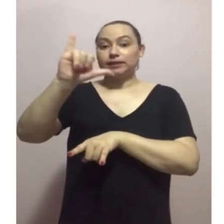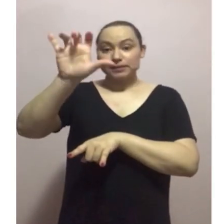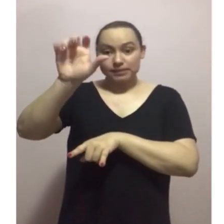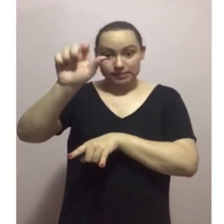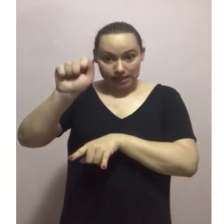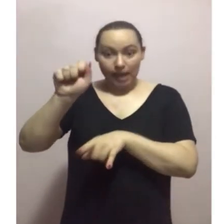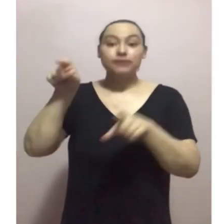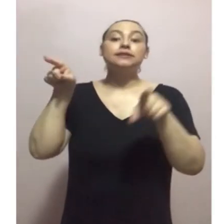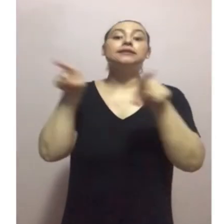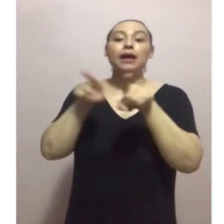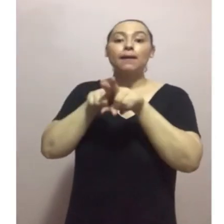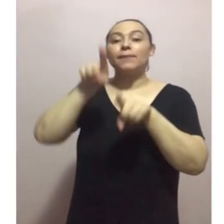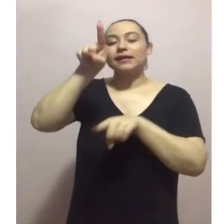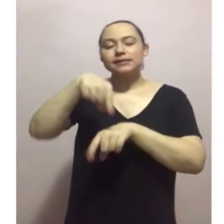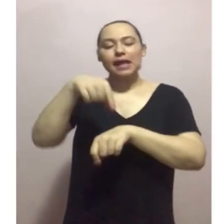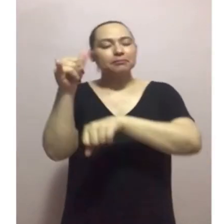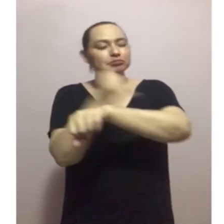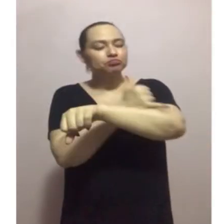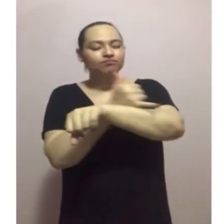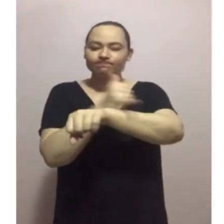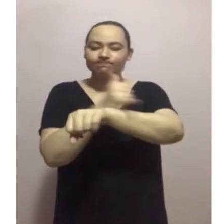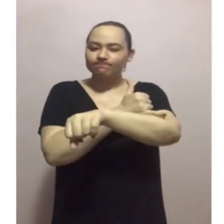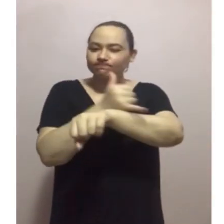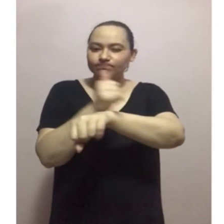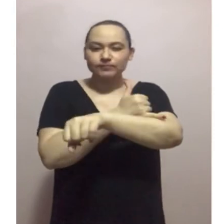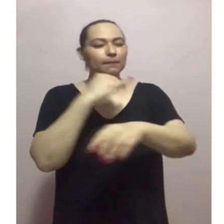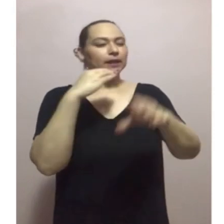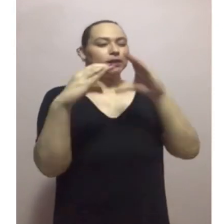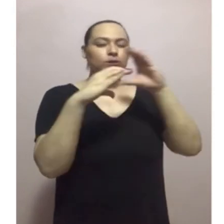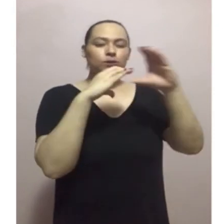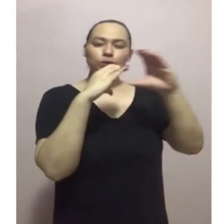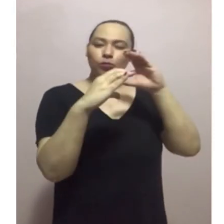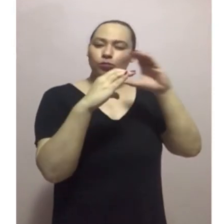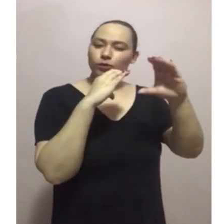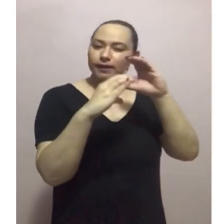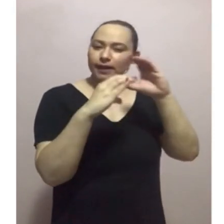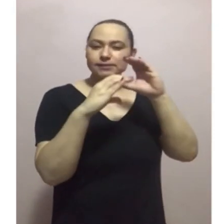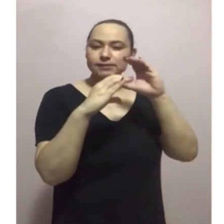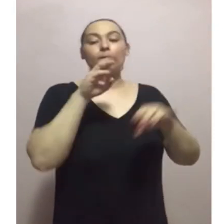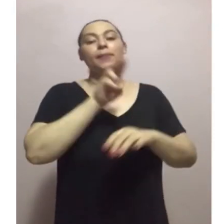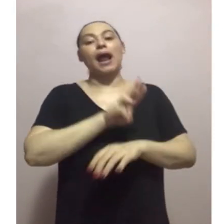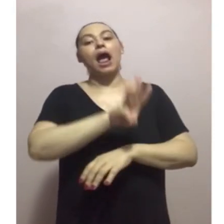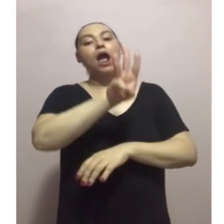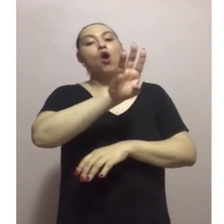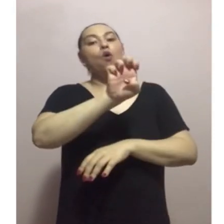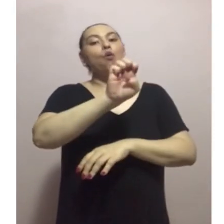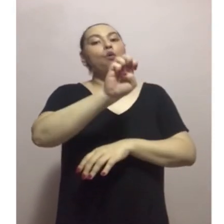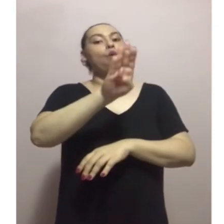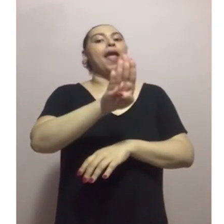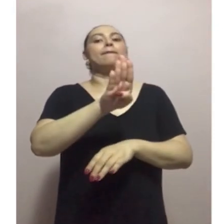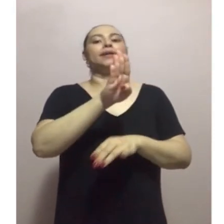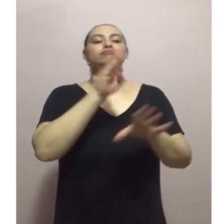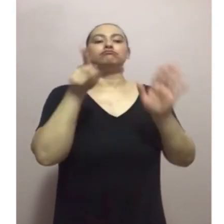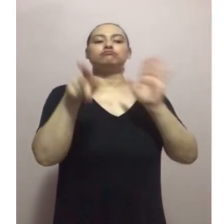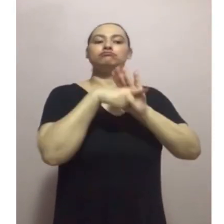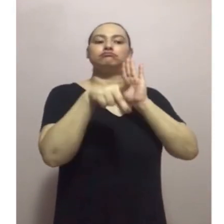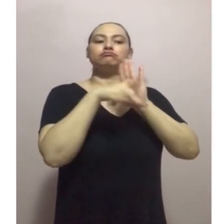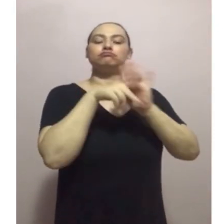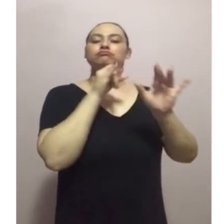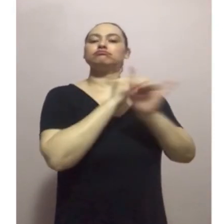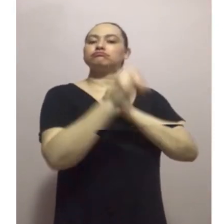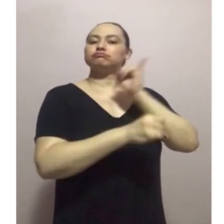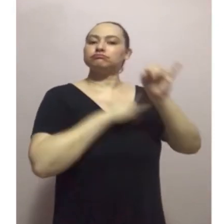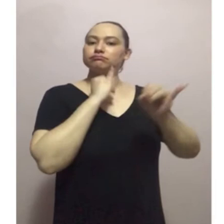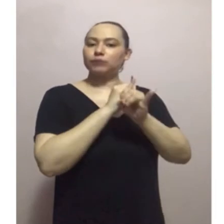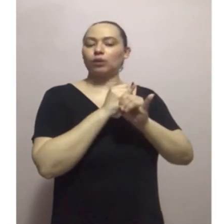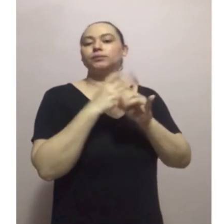quadro funcional, que faz uma estratégia de comunicação para a web. E essas duas assessorias